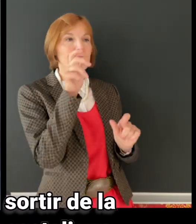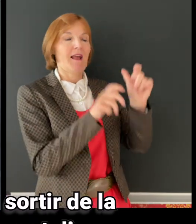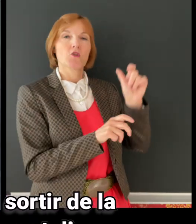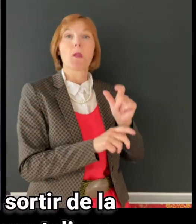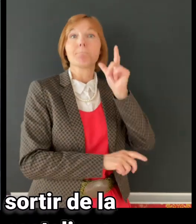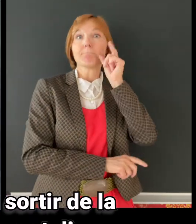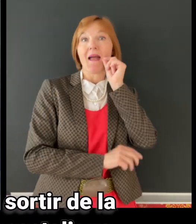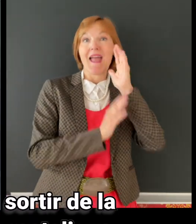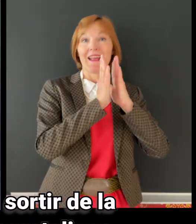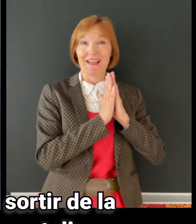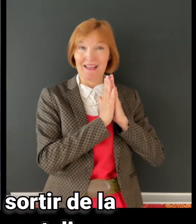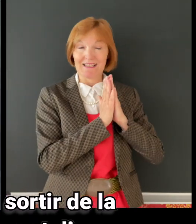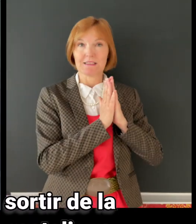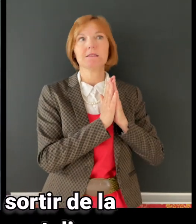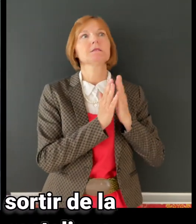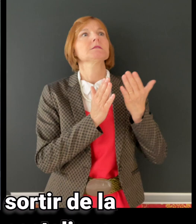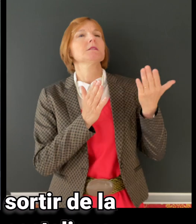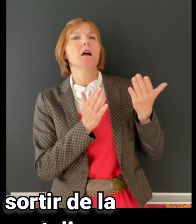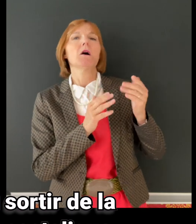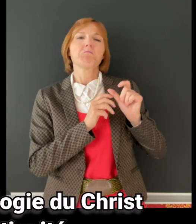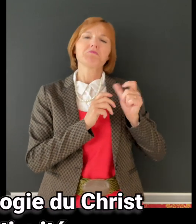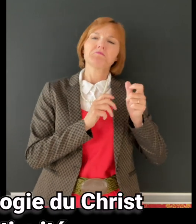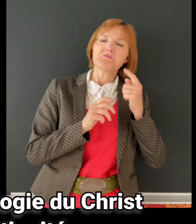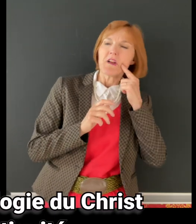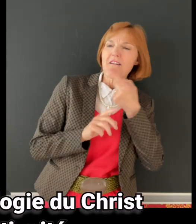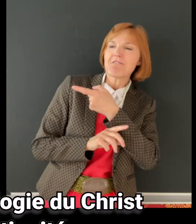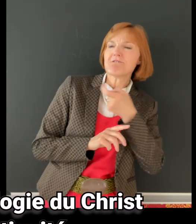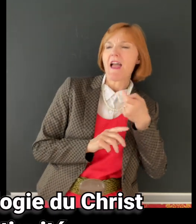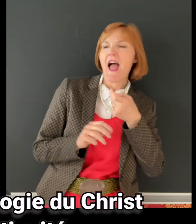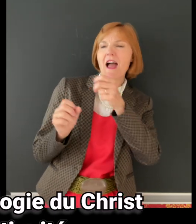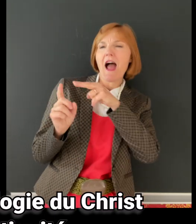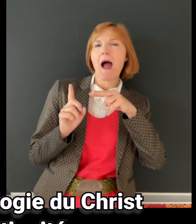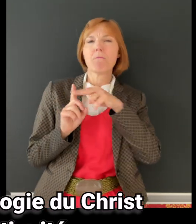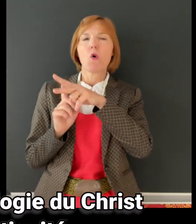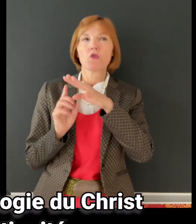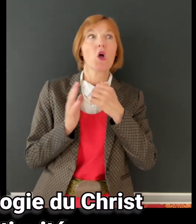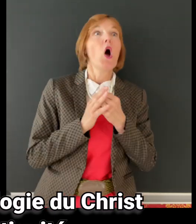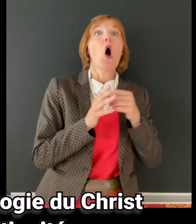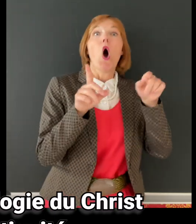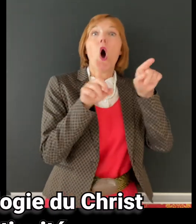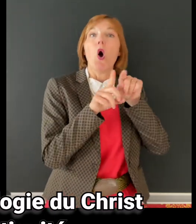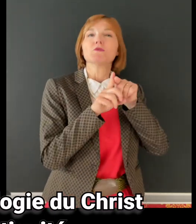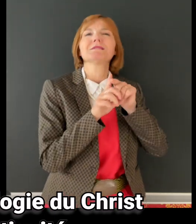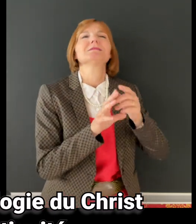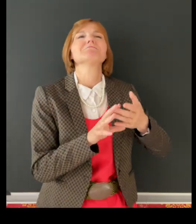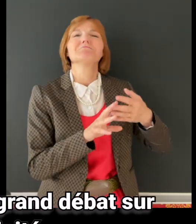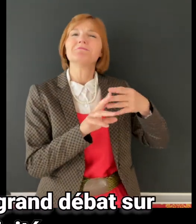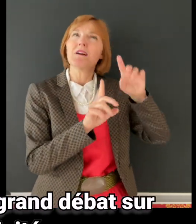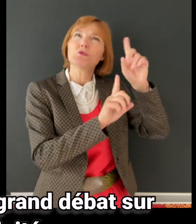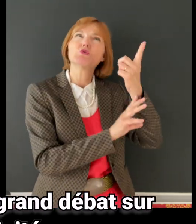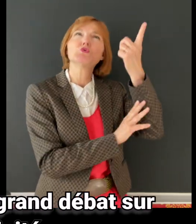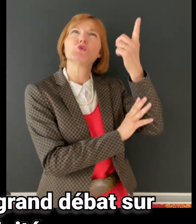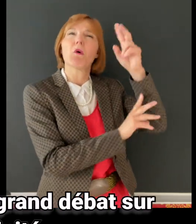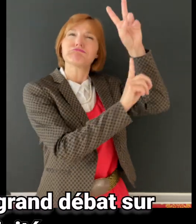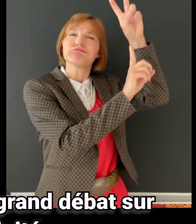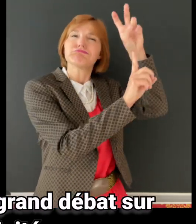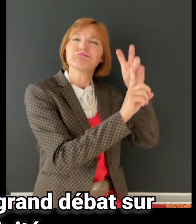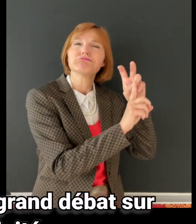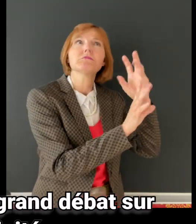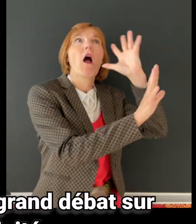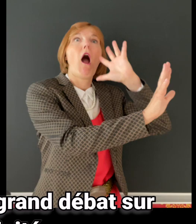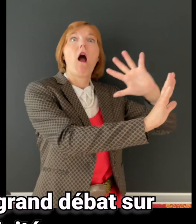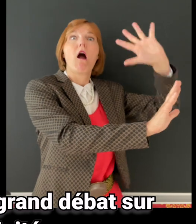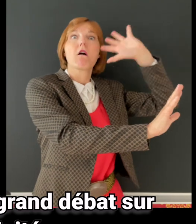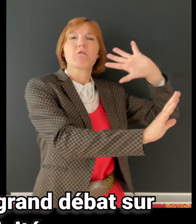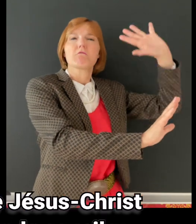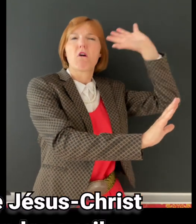les Pères de l'Église au sortir de la prédication apostolique. Et toute la théologie du Christ dans l'Antiquité, en particulier le grand débat sur